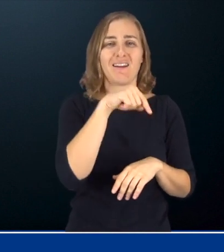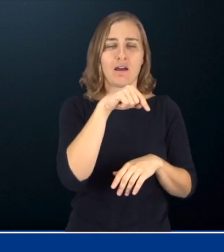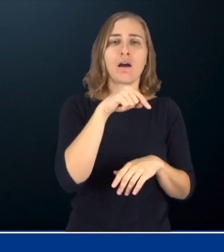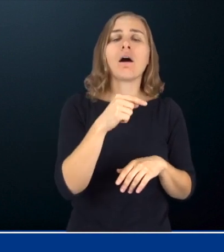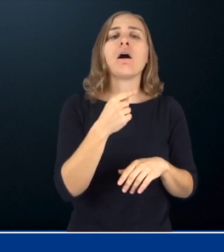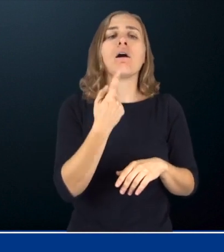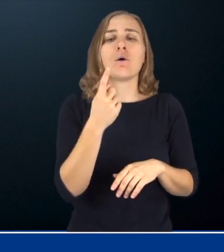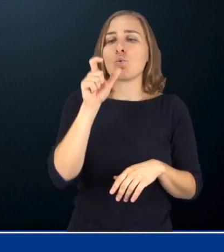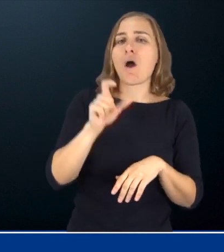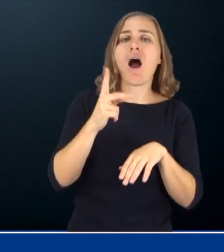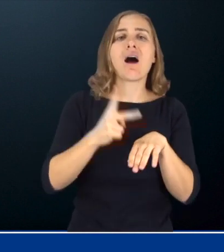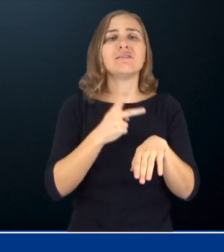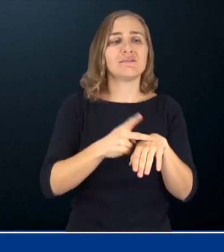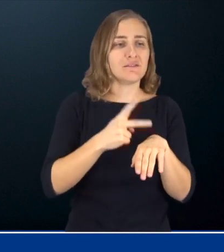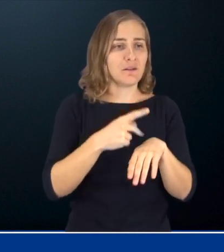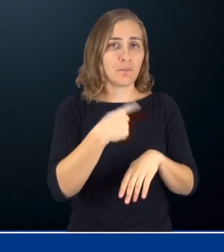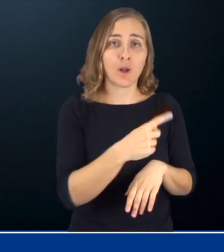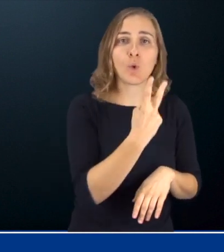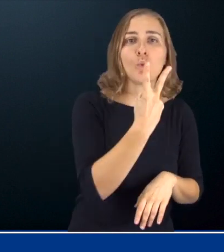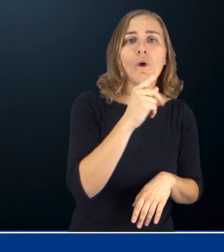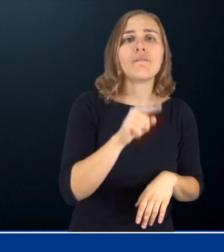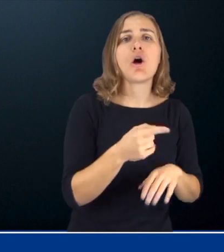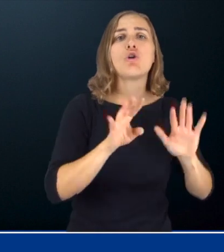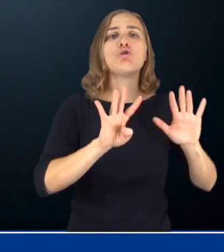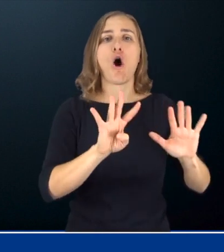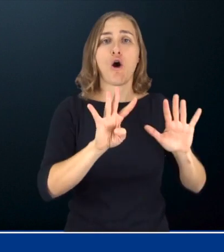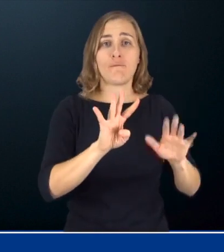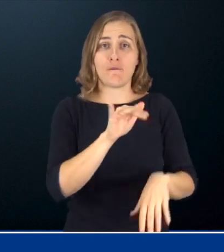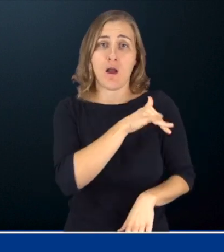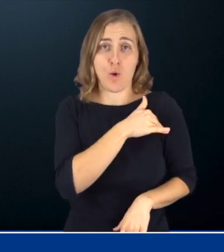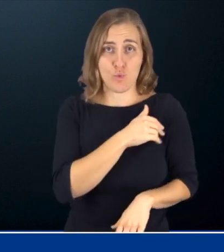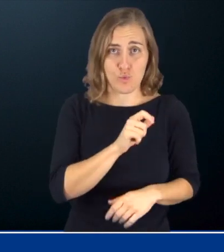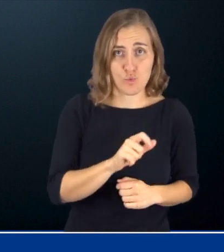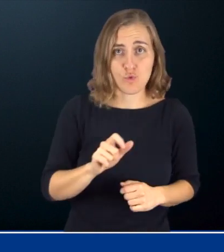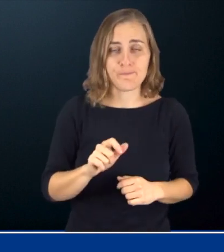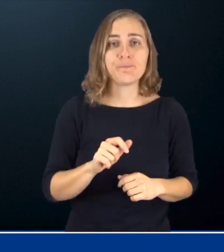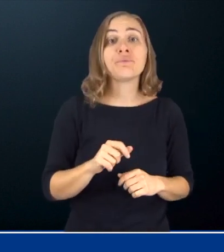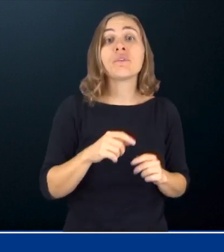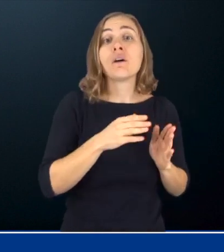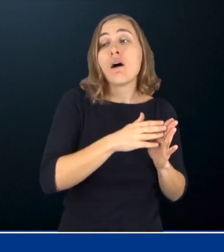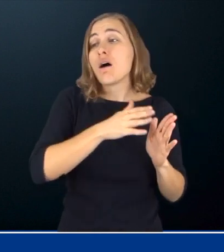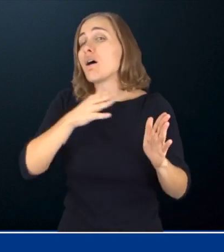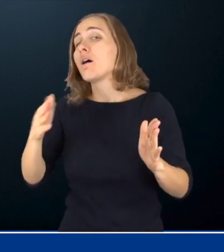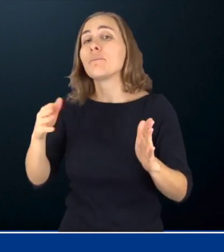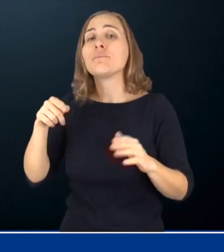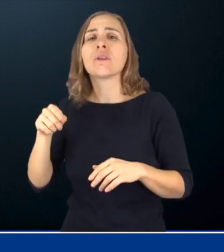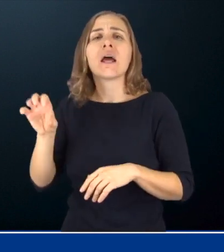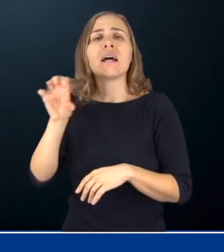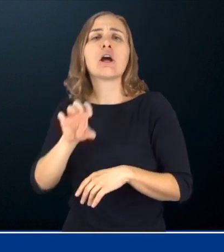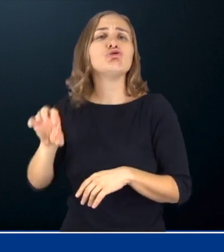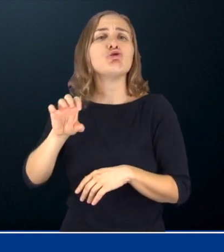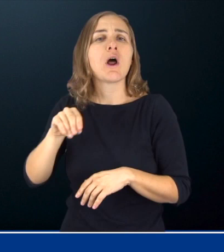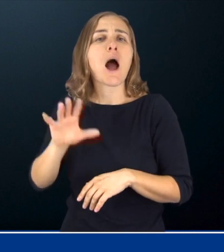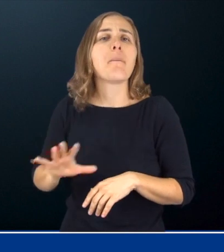il territorio nazionale. Secondo i dati Istat, si va dai 2,9 alunni per ciascun assistente nelle Marche ai 16 della